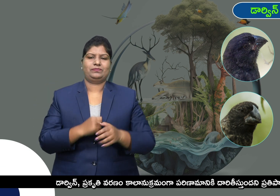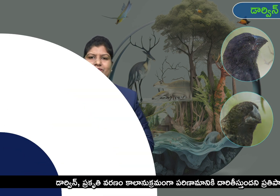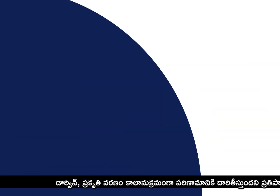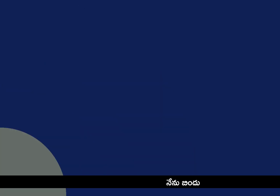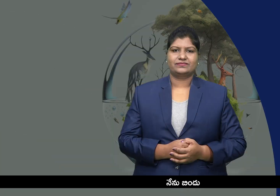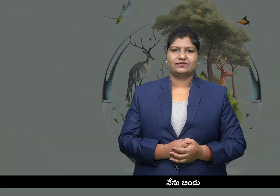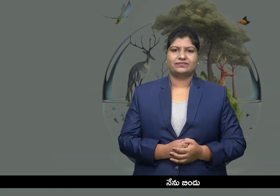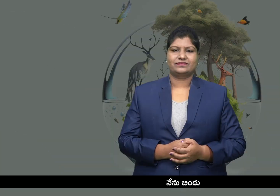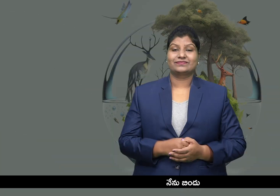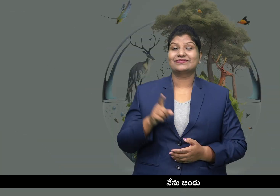నేను బిందు